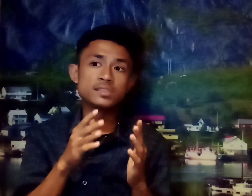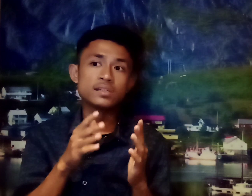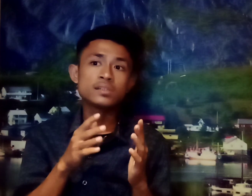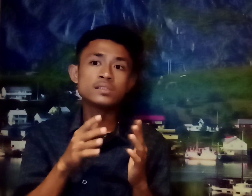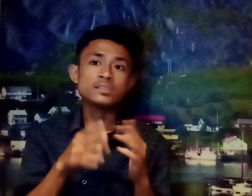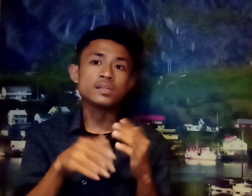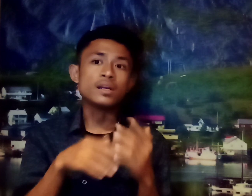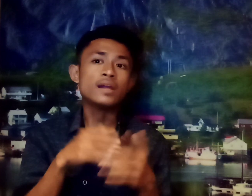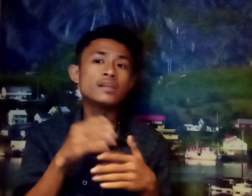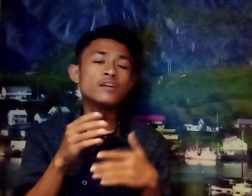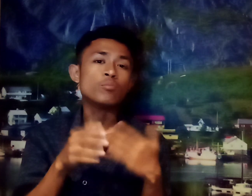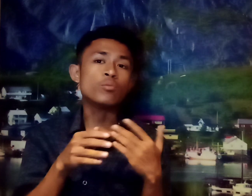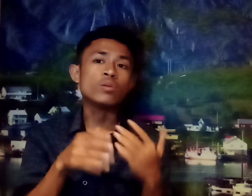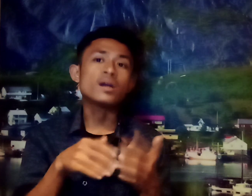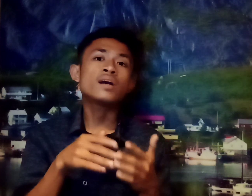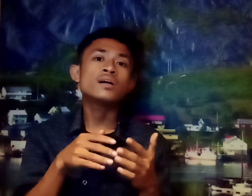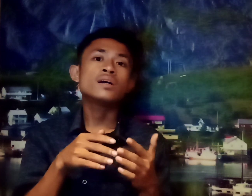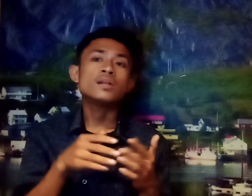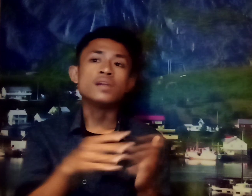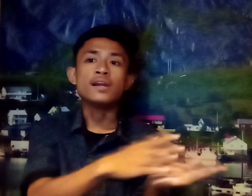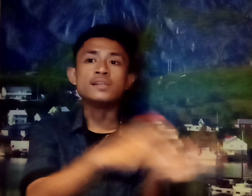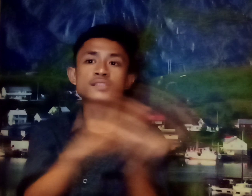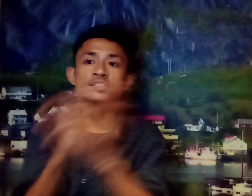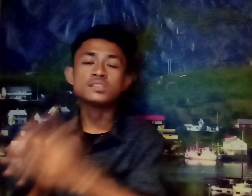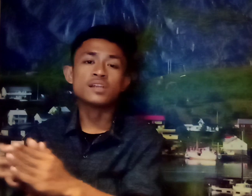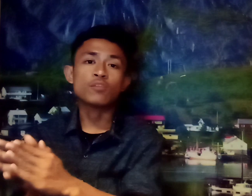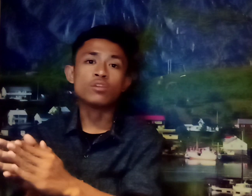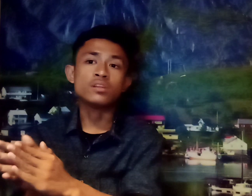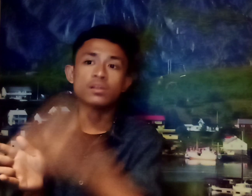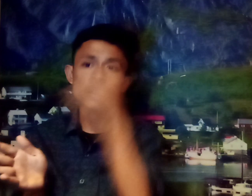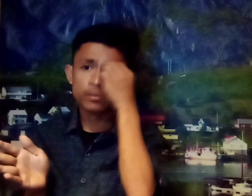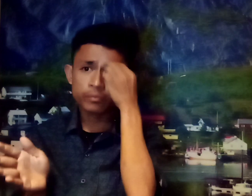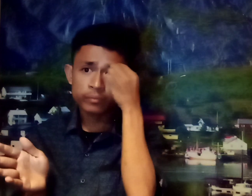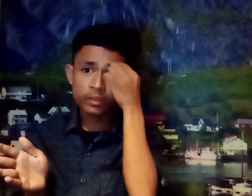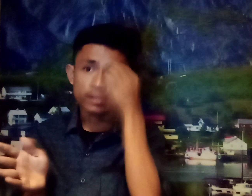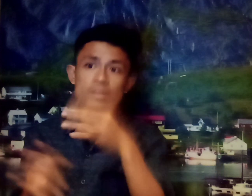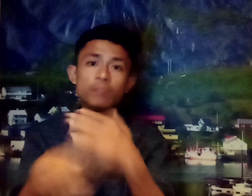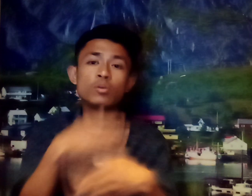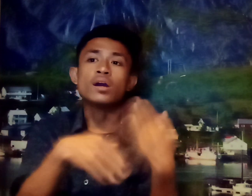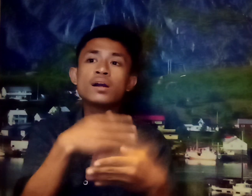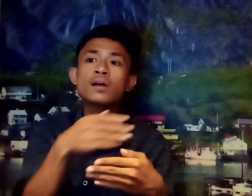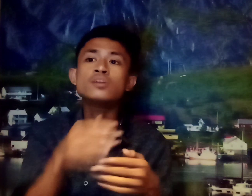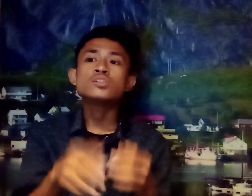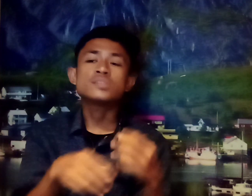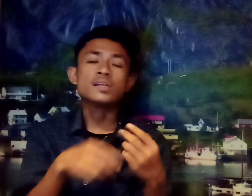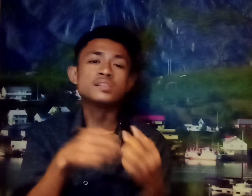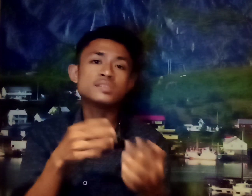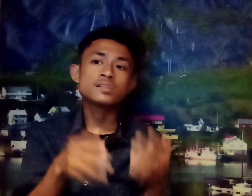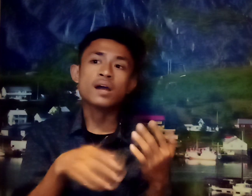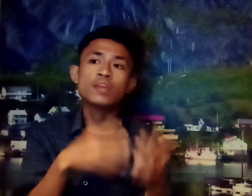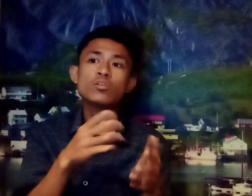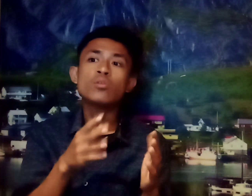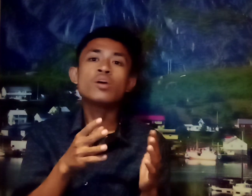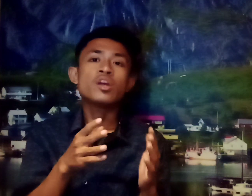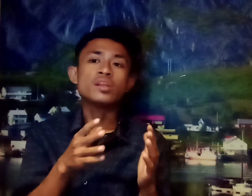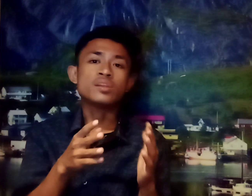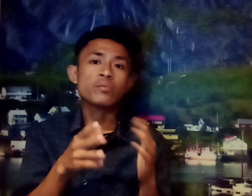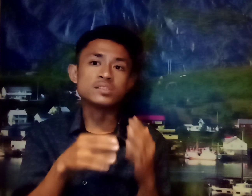statistik, sehingga data yang dikumpulkan dianalisis secara kuantitatif dengan menggunakan statistik atau